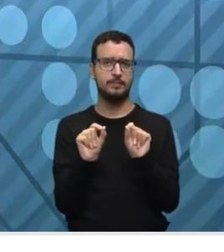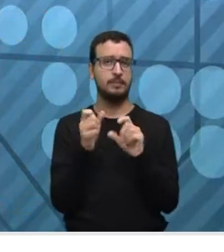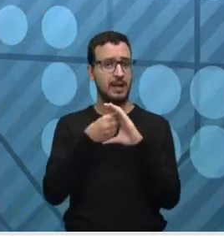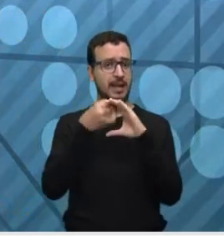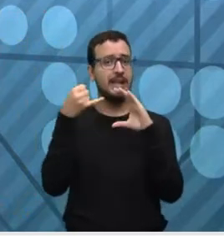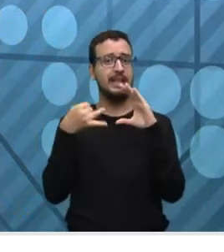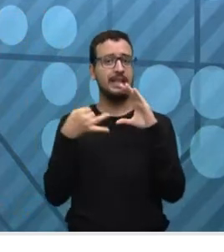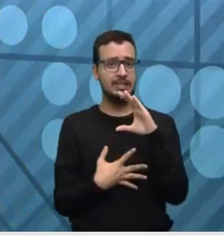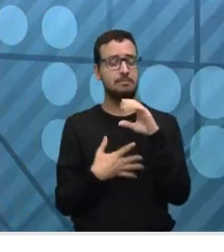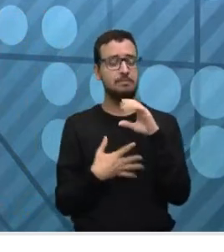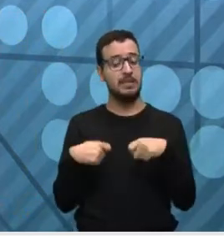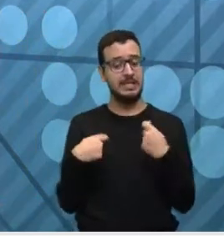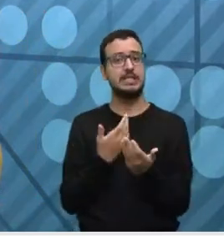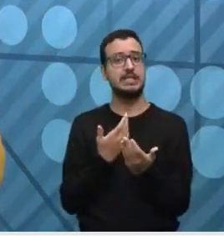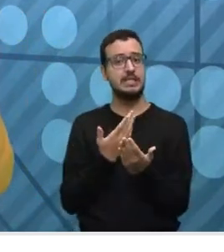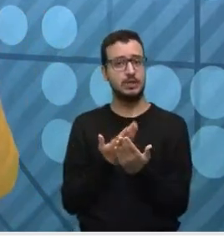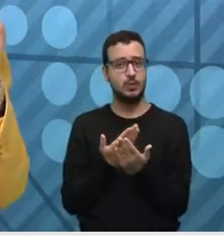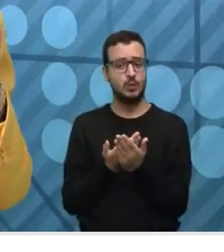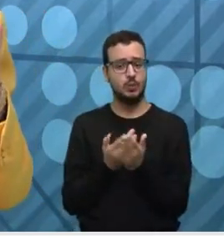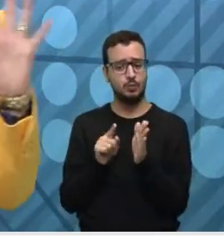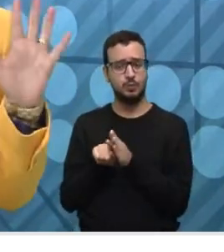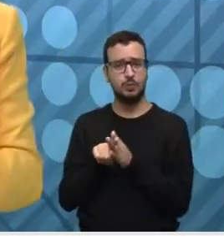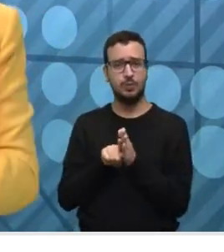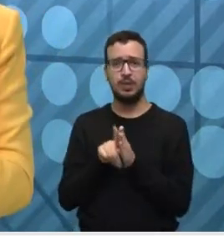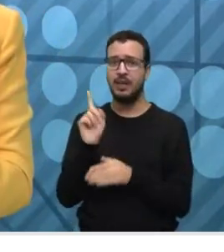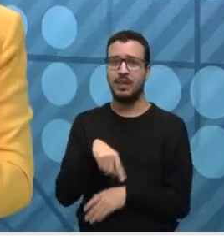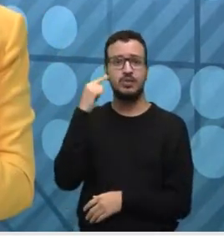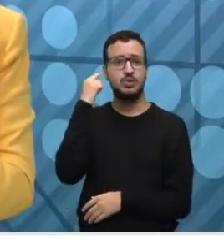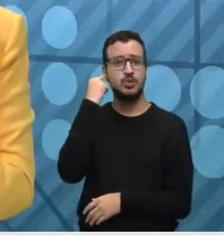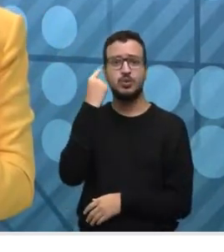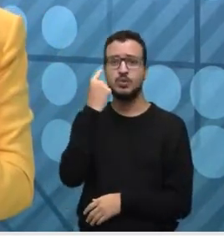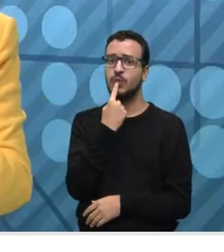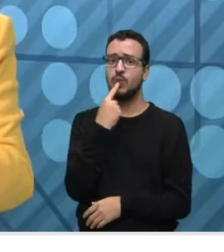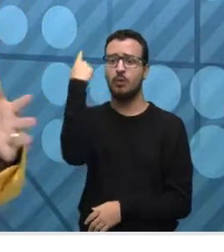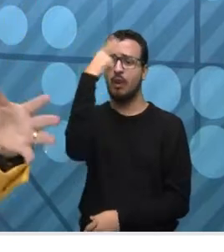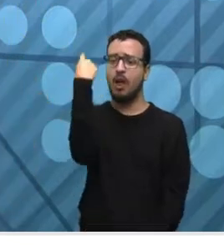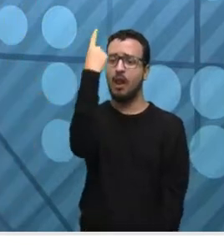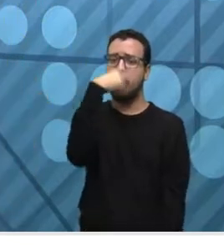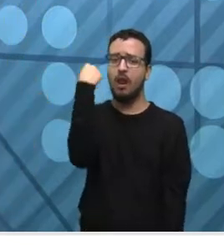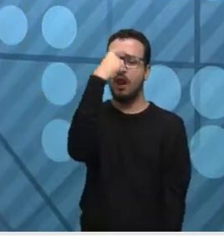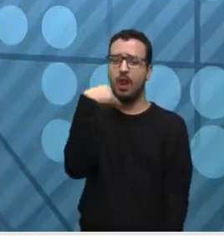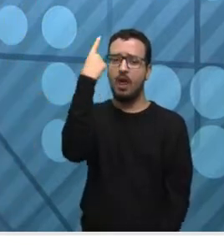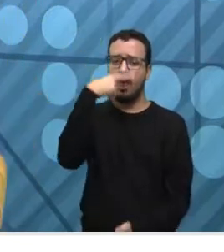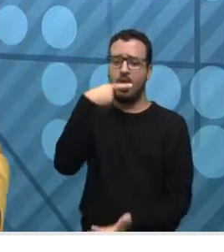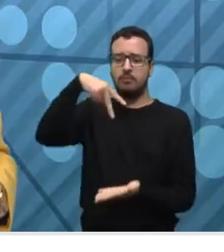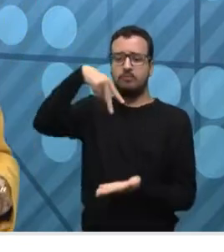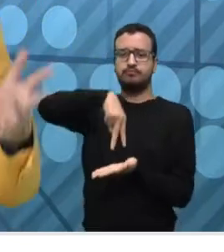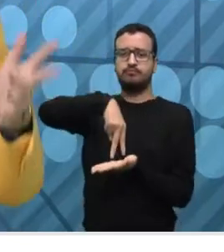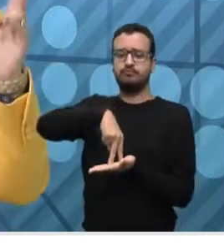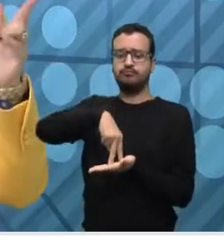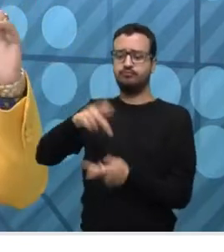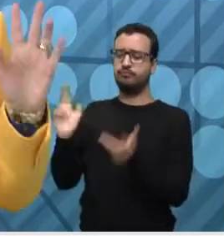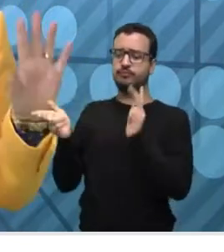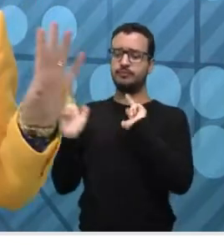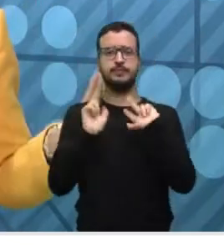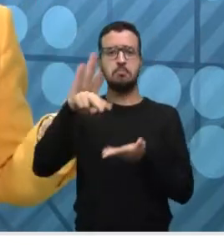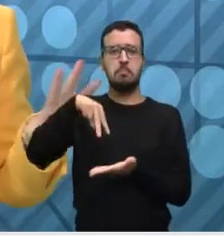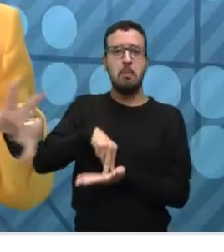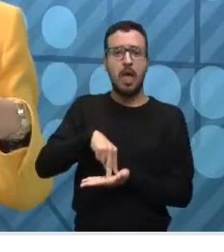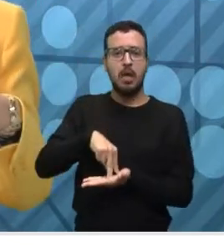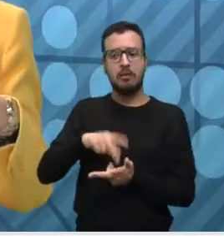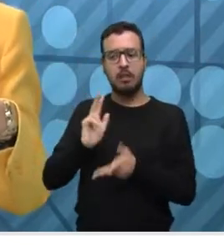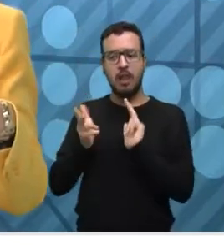de estudos, na verdade, que eu observo, os surdos ficam conversando horas em pé, né? Eu já vou sentando, puxando uma cadeira, mas eles ficam horas batendo papo em